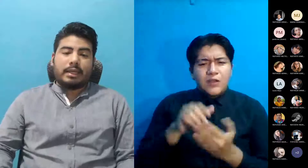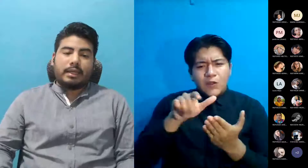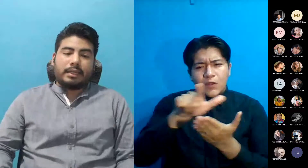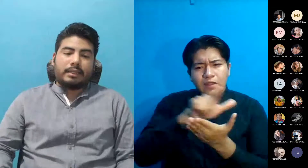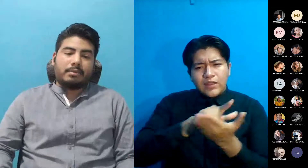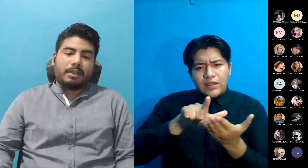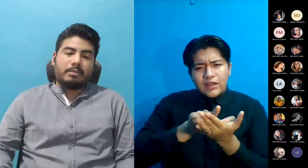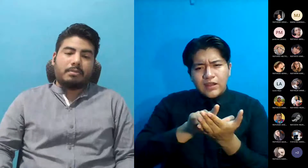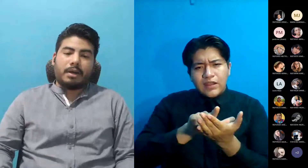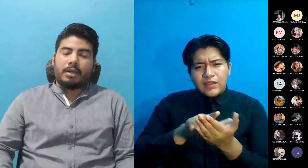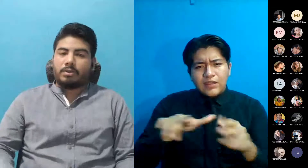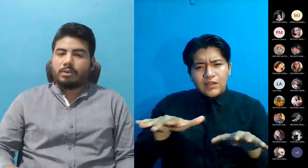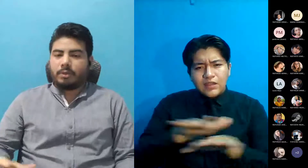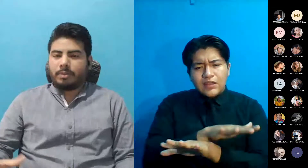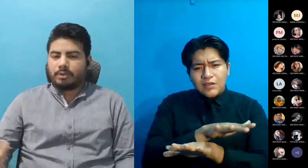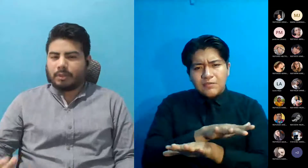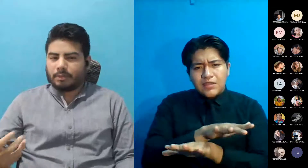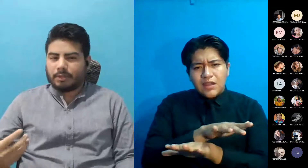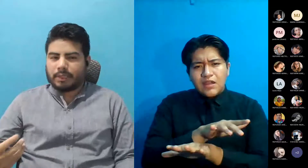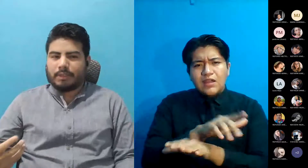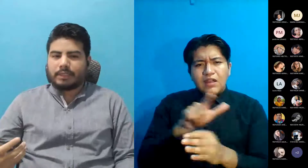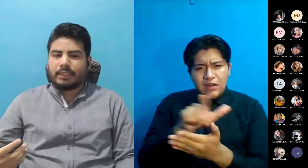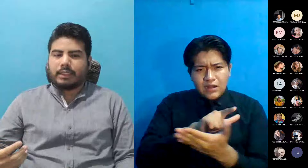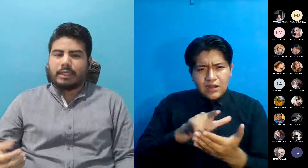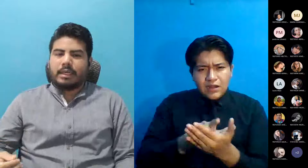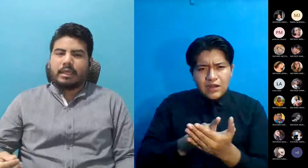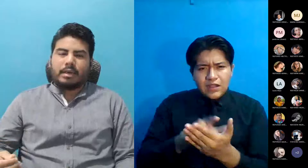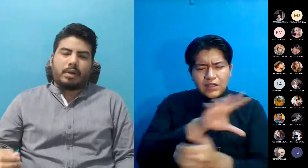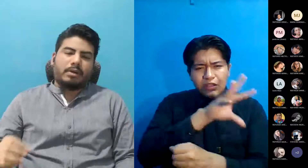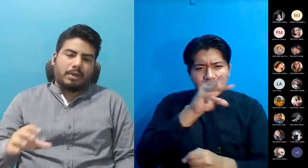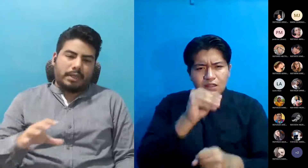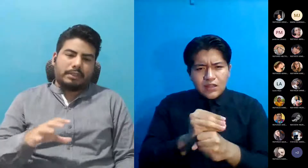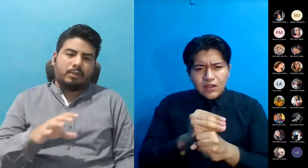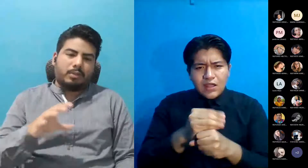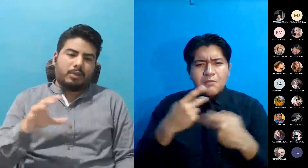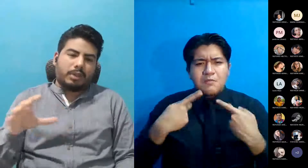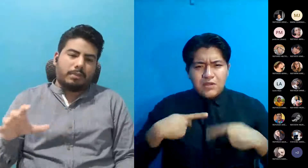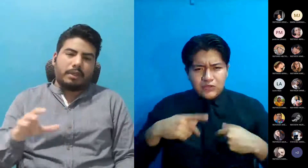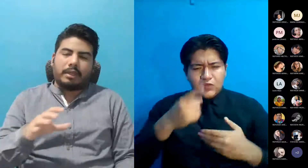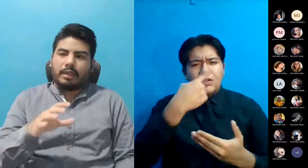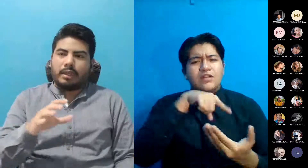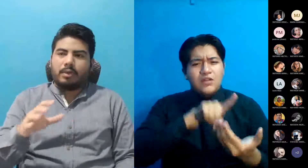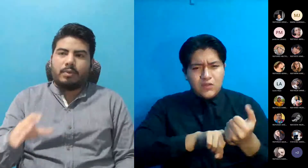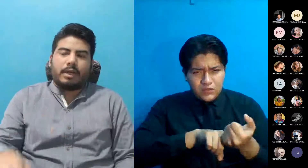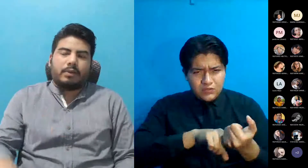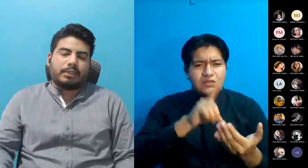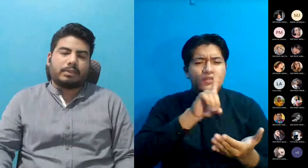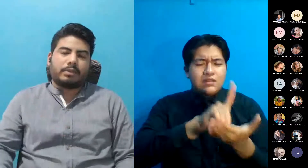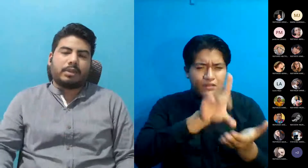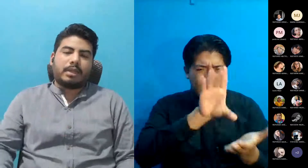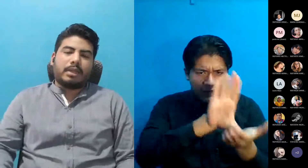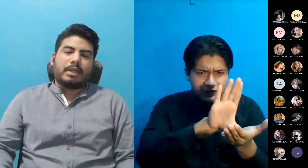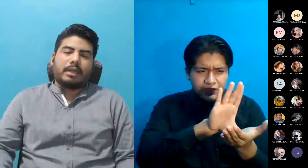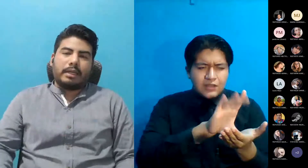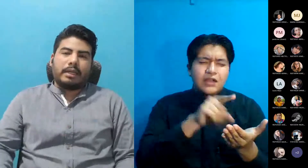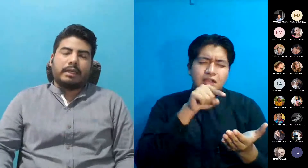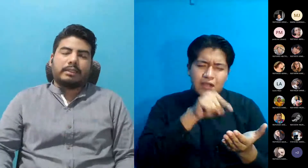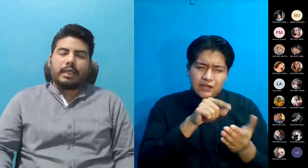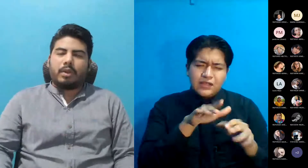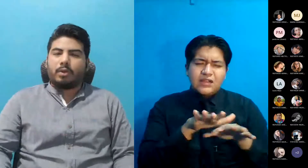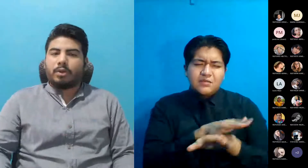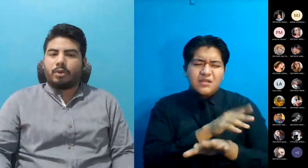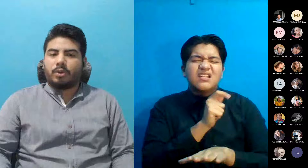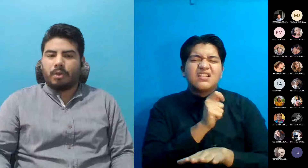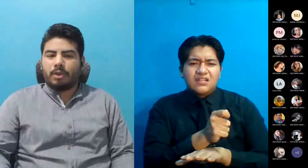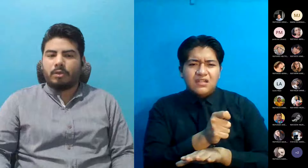general también para la inclusión de las personas con discapacidad, que bueno, se tuvo también una sesión